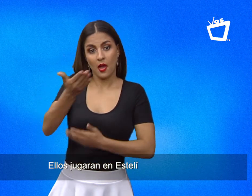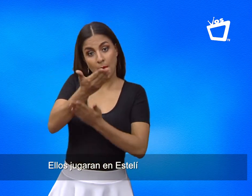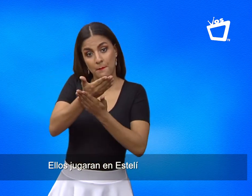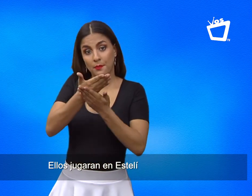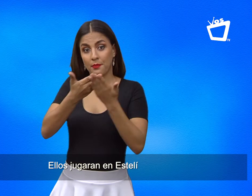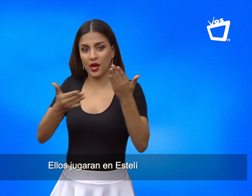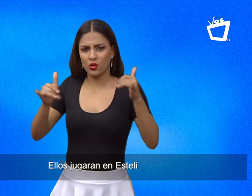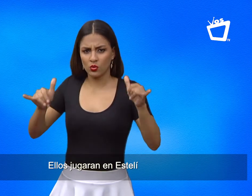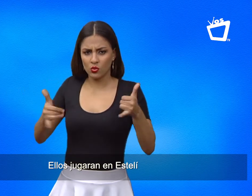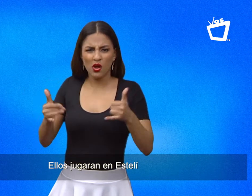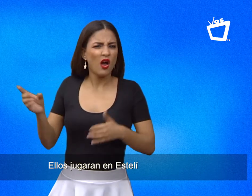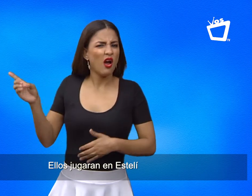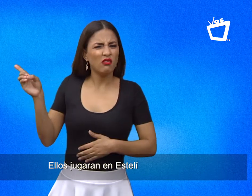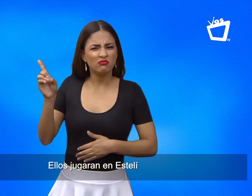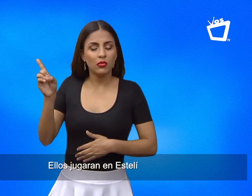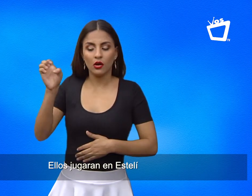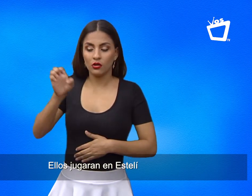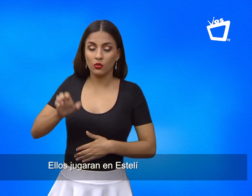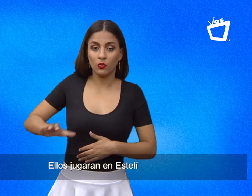Ellos jugarán en Estelí.